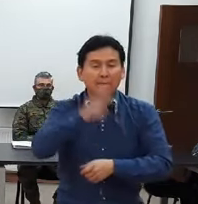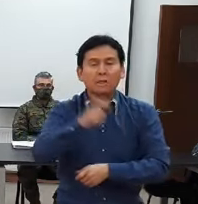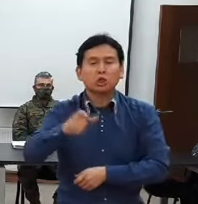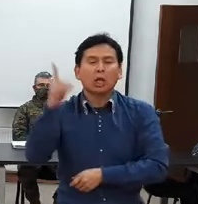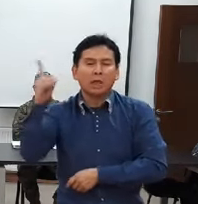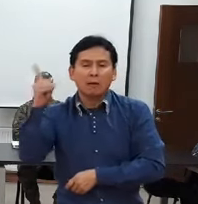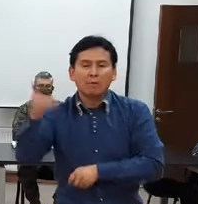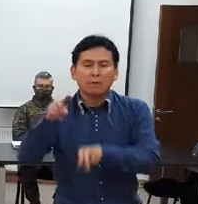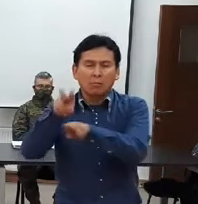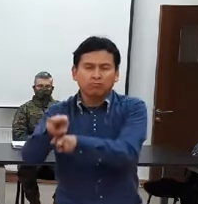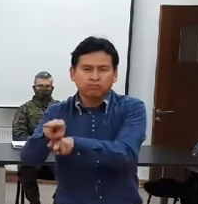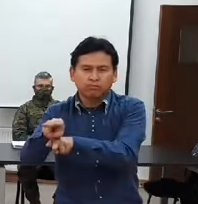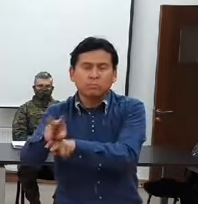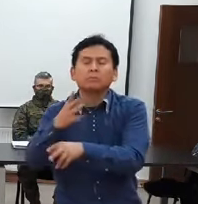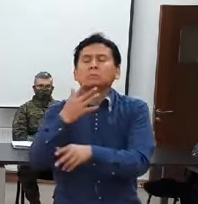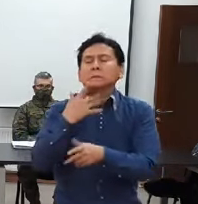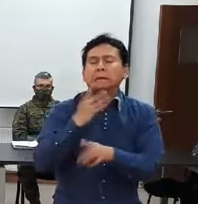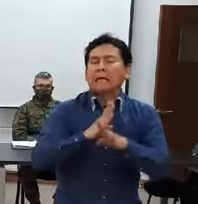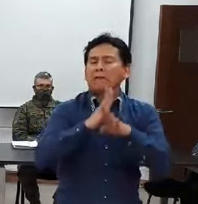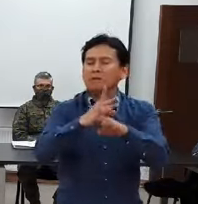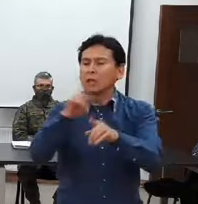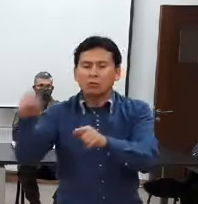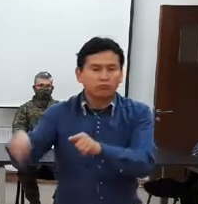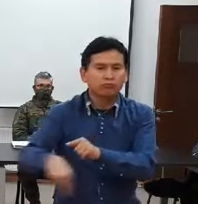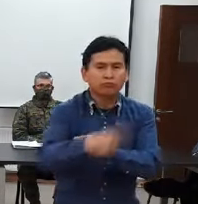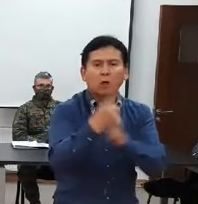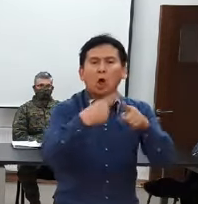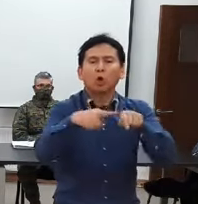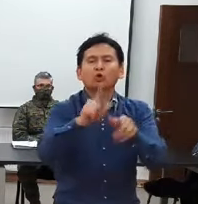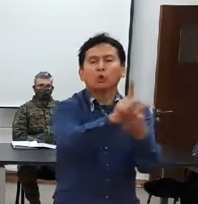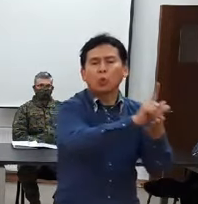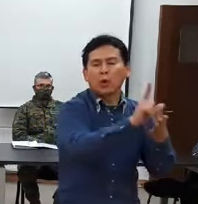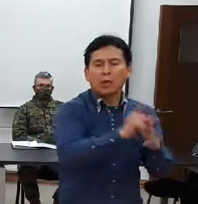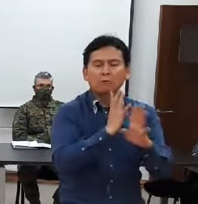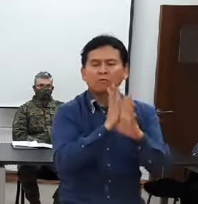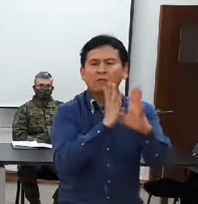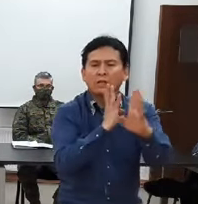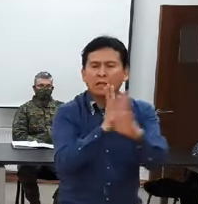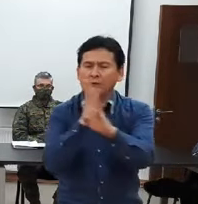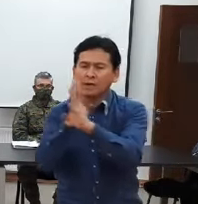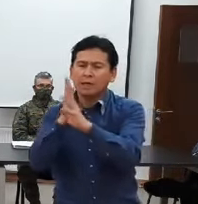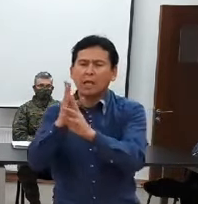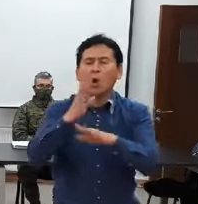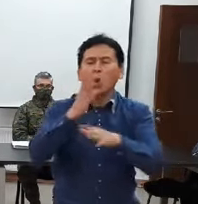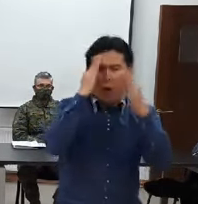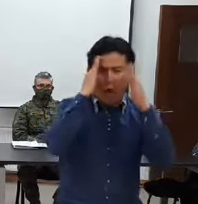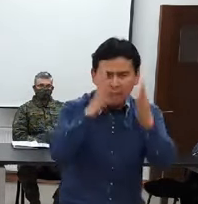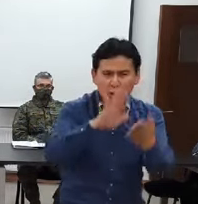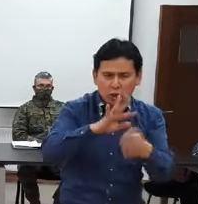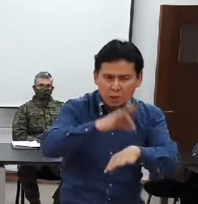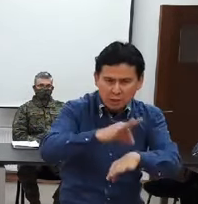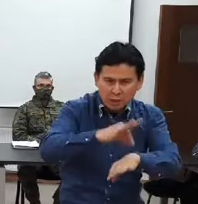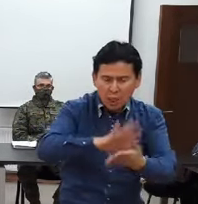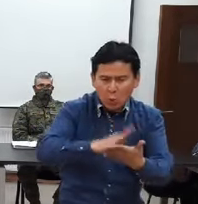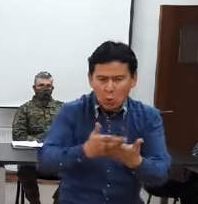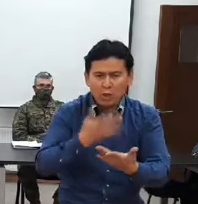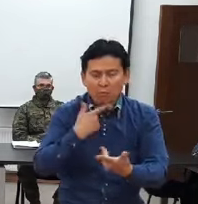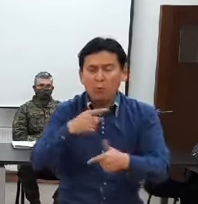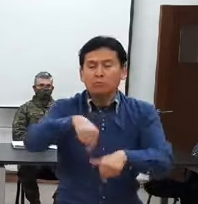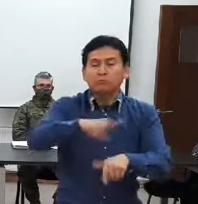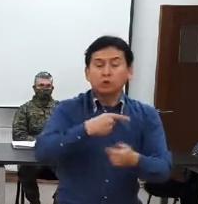pacientes postrados, evitando que se trasladen a realizar todo lo que tiene que ver con sus atenciones médicas. Y es así como hemos